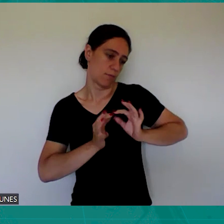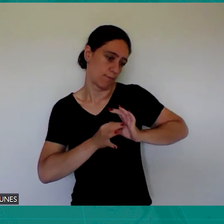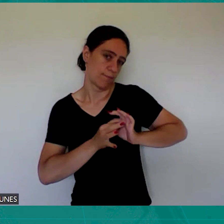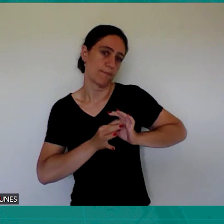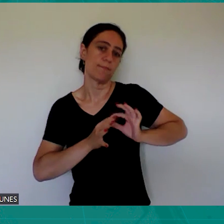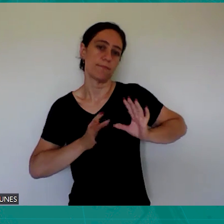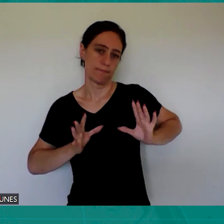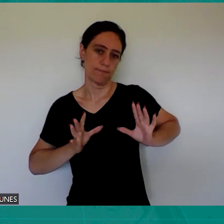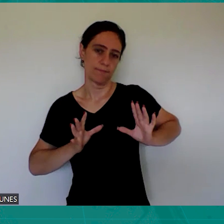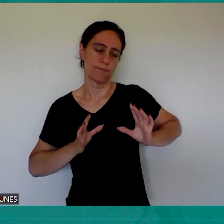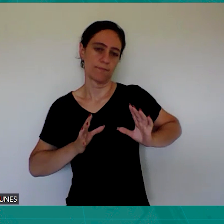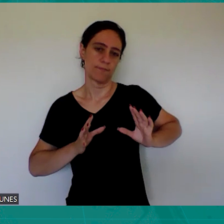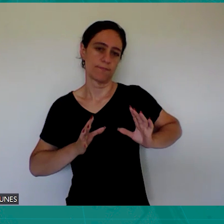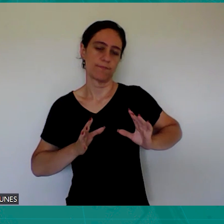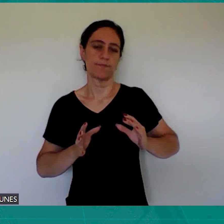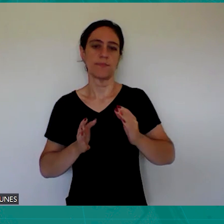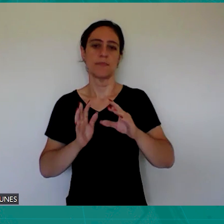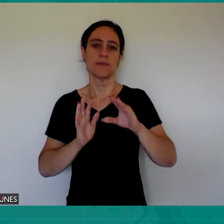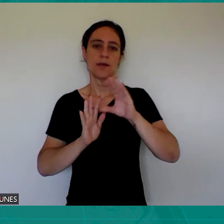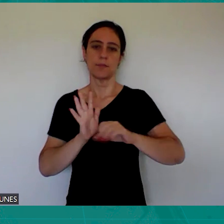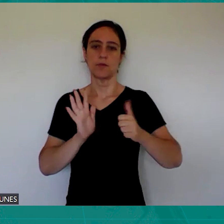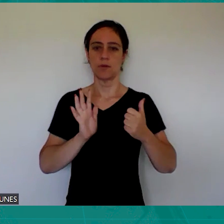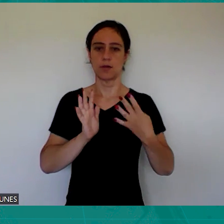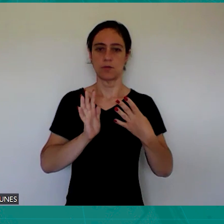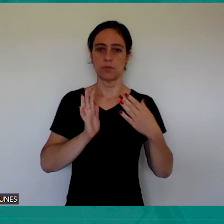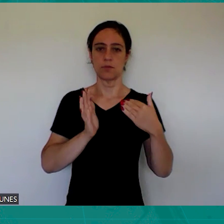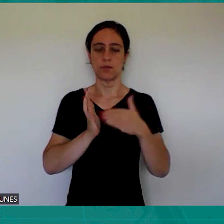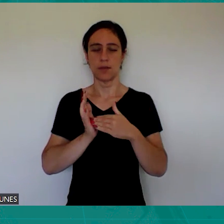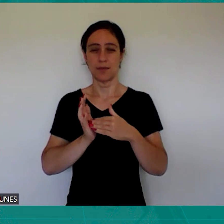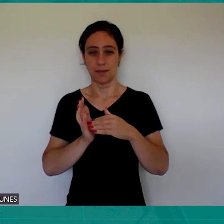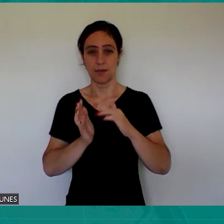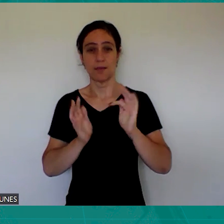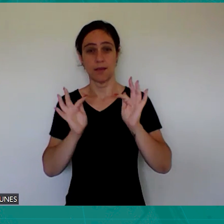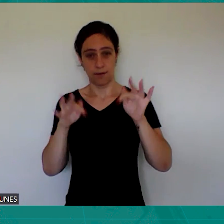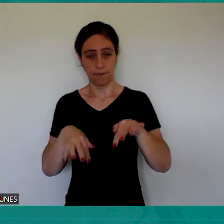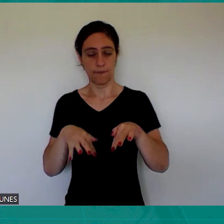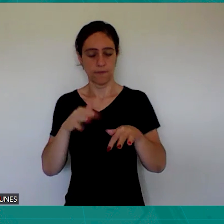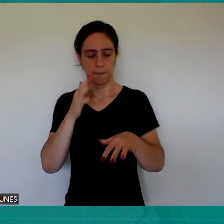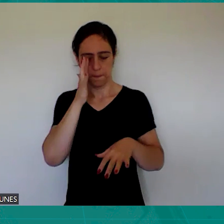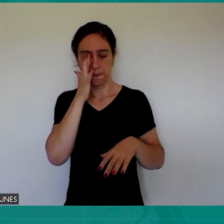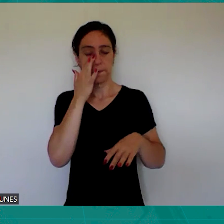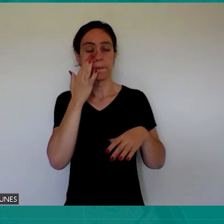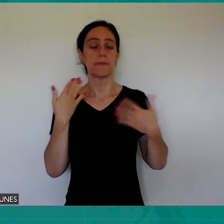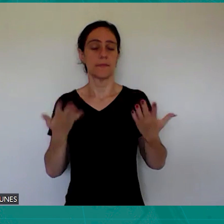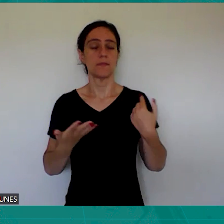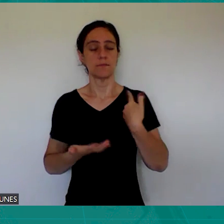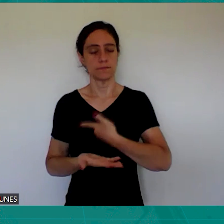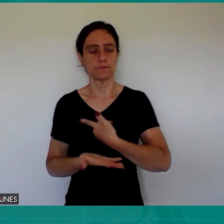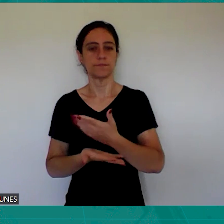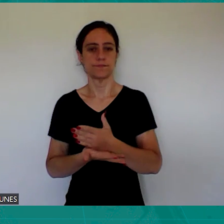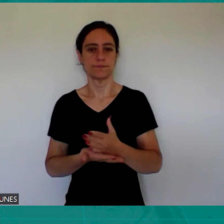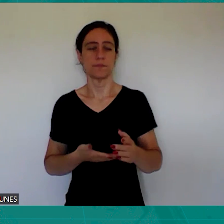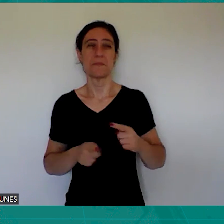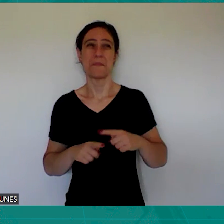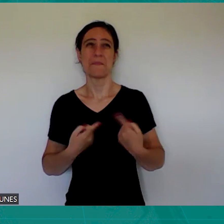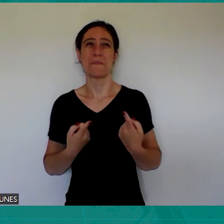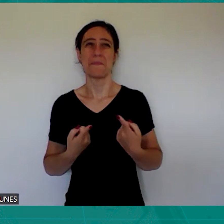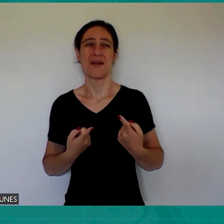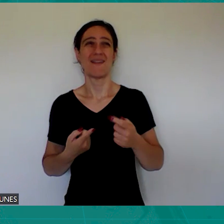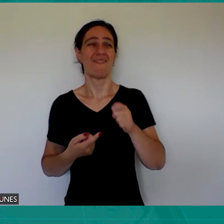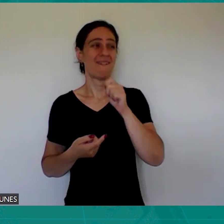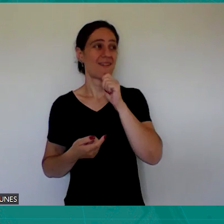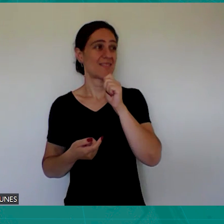14 para frente, tá? Então, irmãos, nós vamos entrar nisso. Só que, irmãos, era um momento ainda de